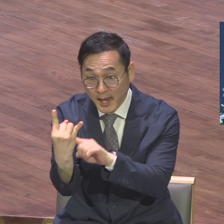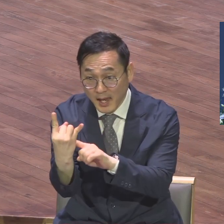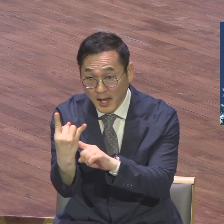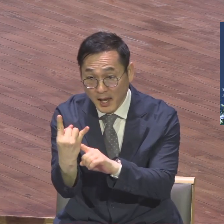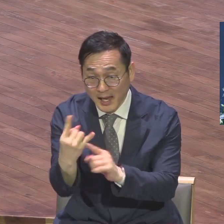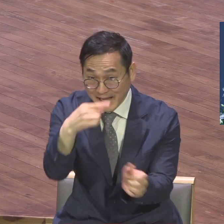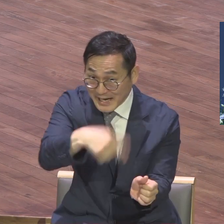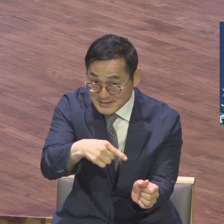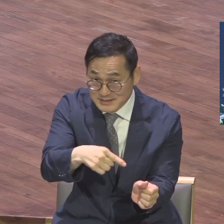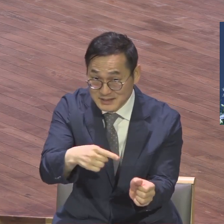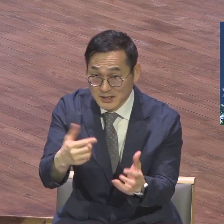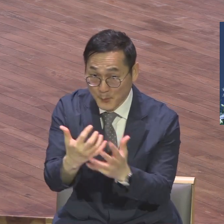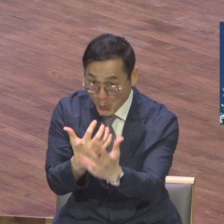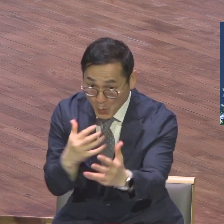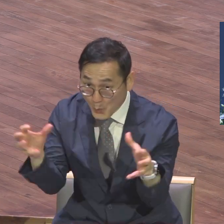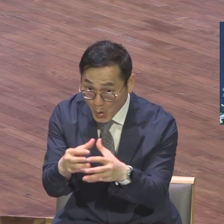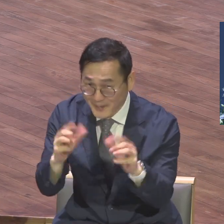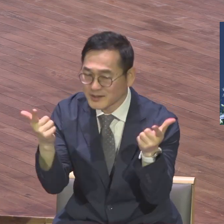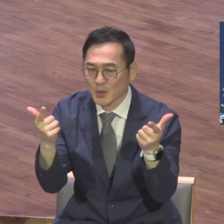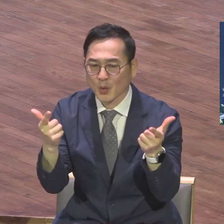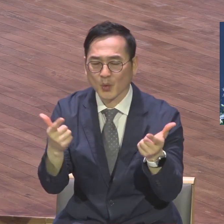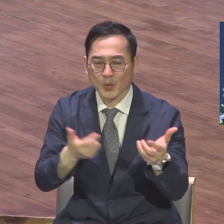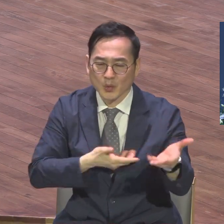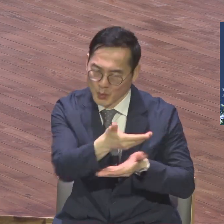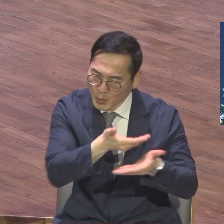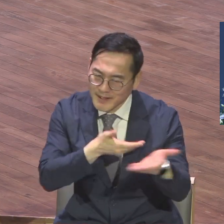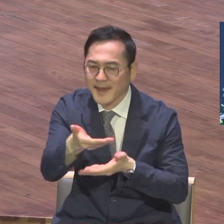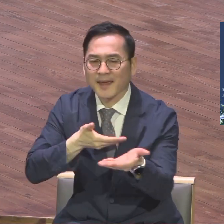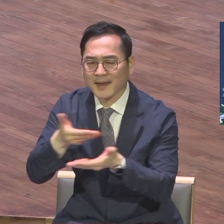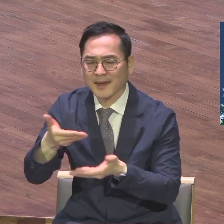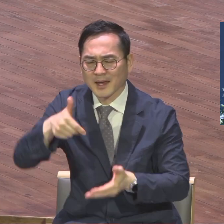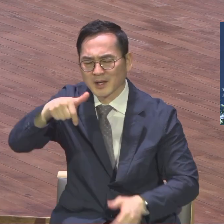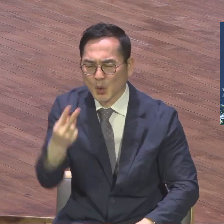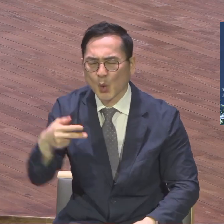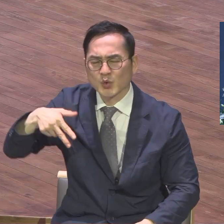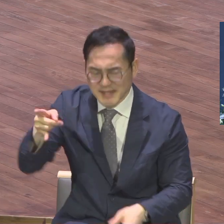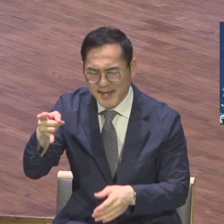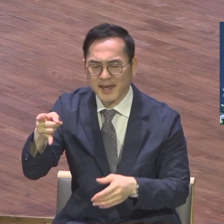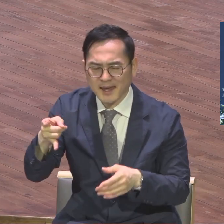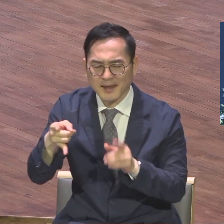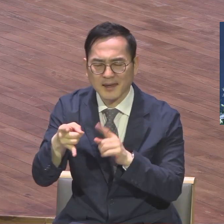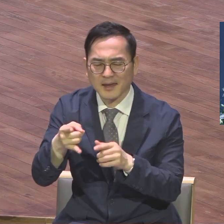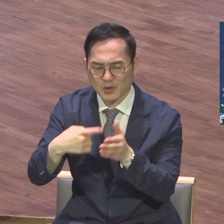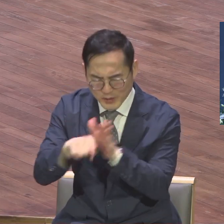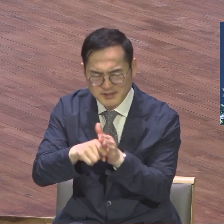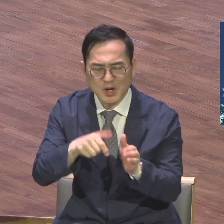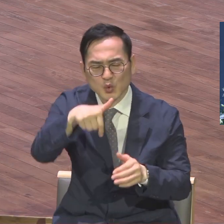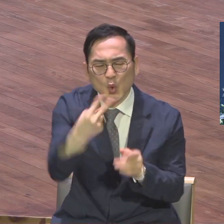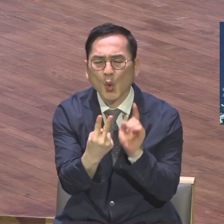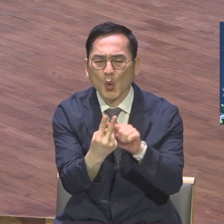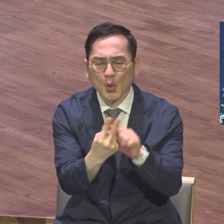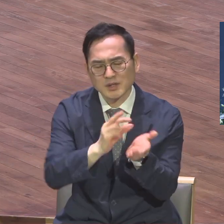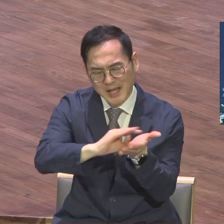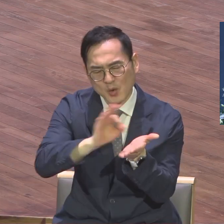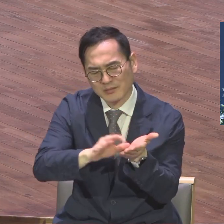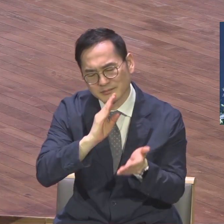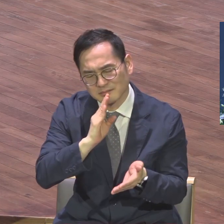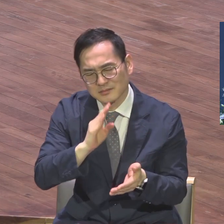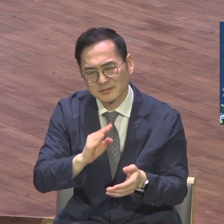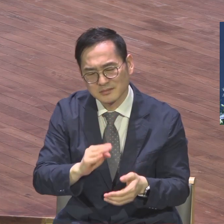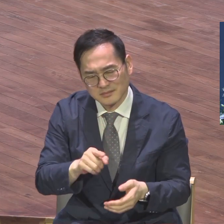교제하고 성동 안에 교제하고 아름답게 교제가 이루어지는 공동체가 교회다.